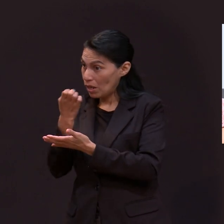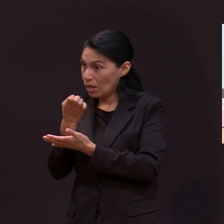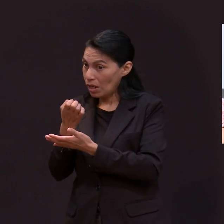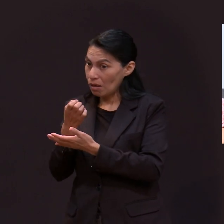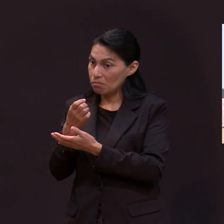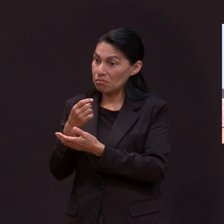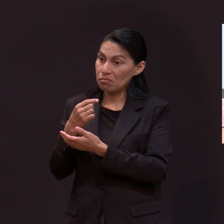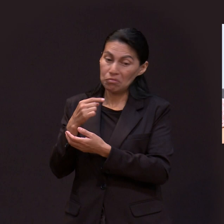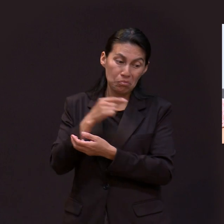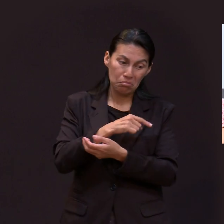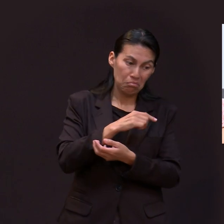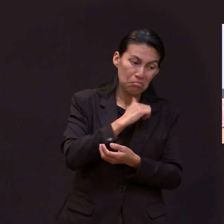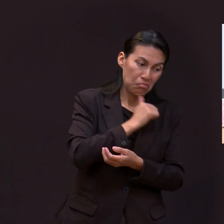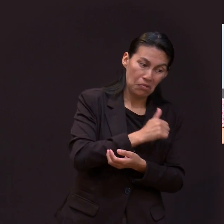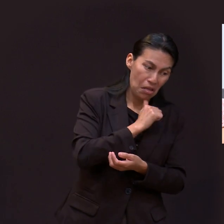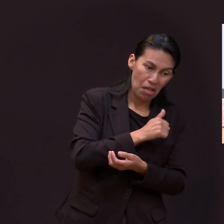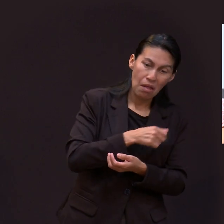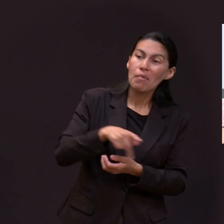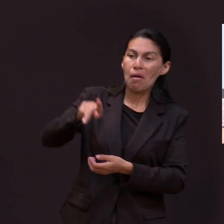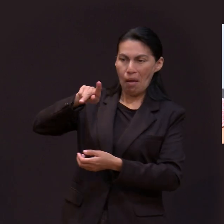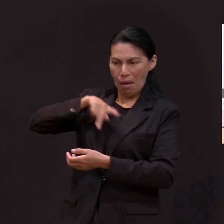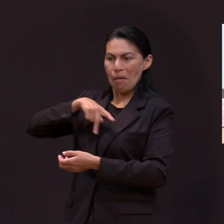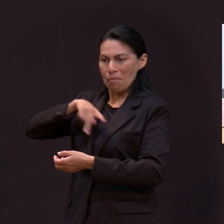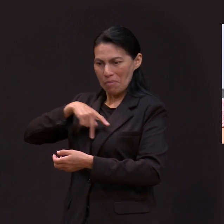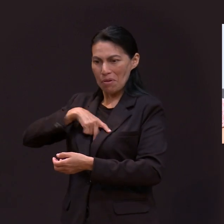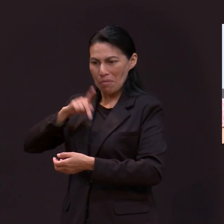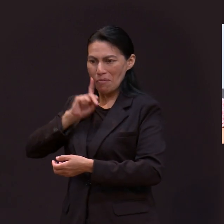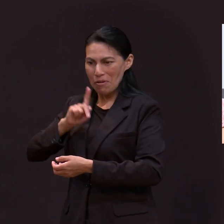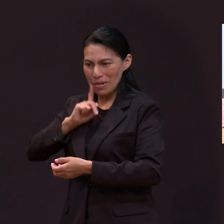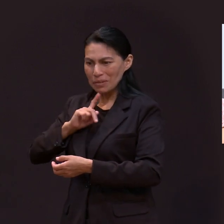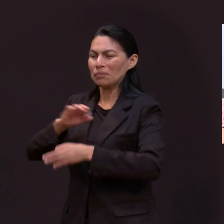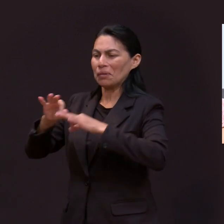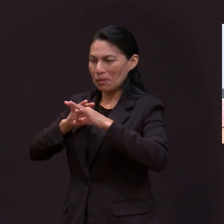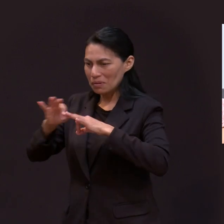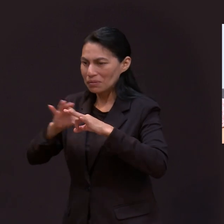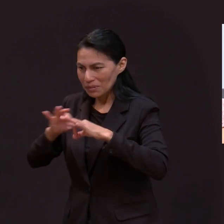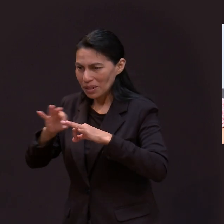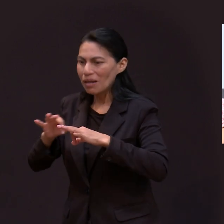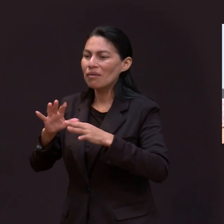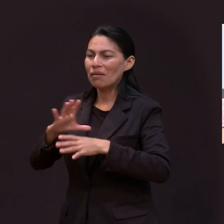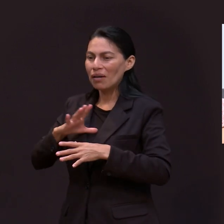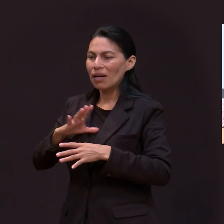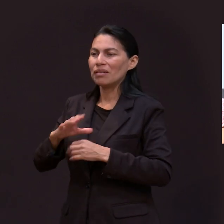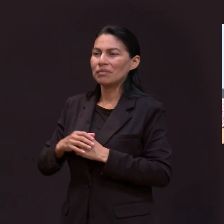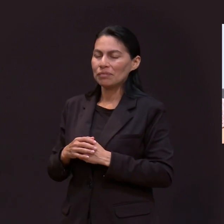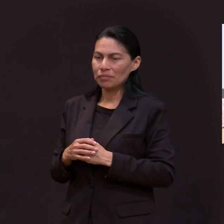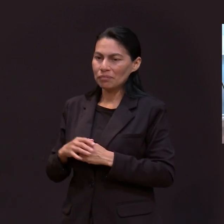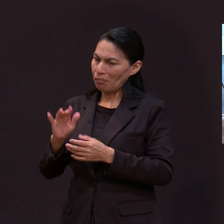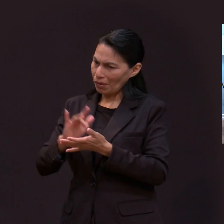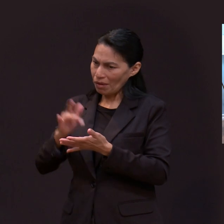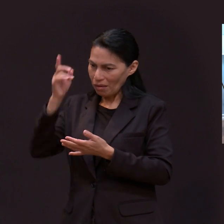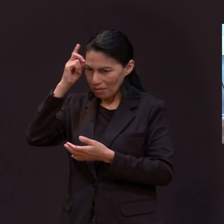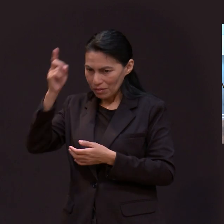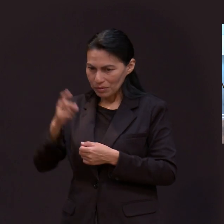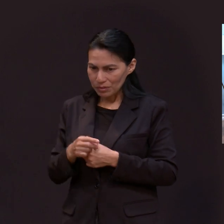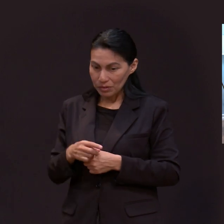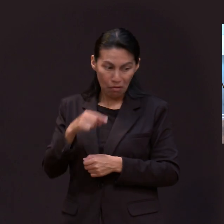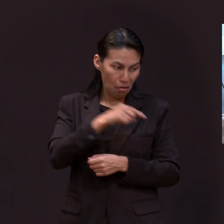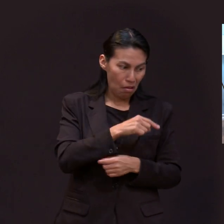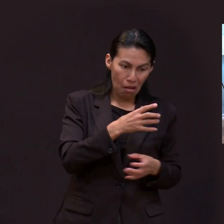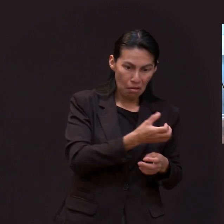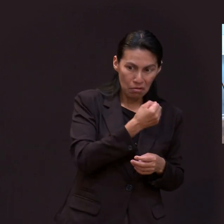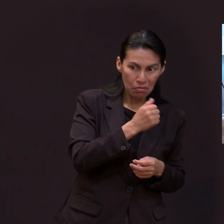aquí el señor me dio el trabajo a mí yo tenía que estar vendiendo esos admire él trabajaba por su lado pero no alcanza y